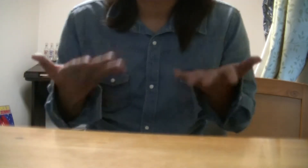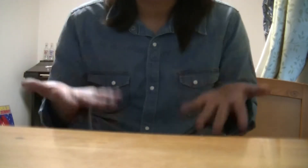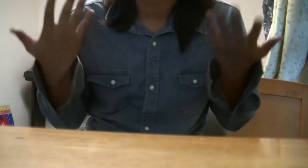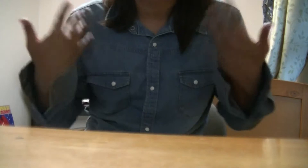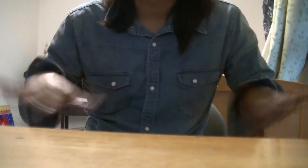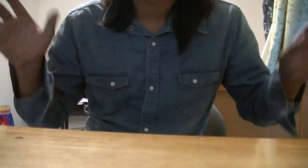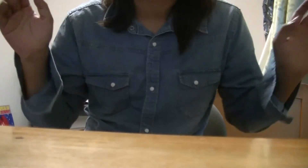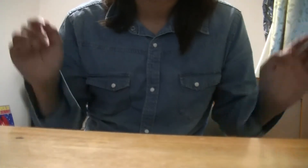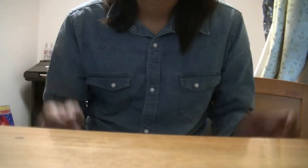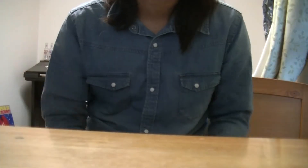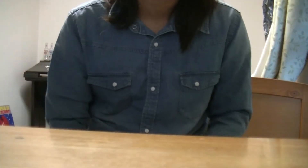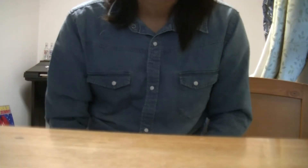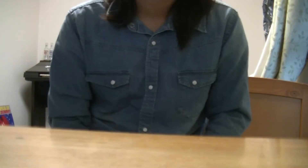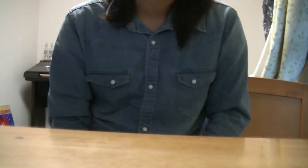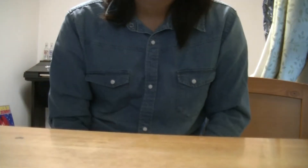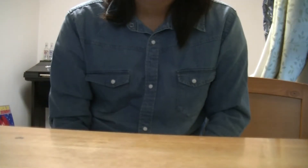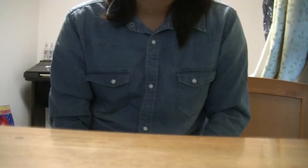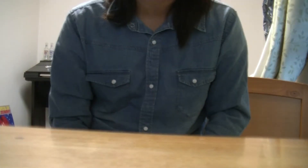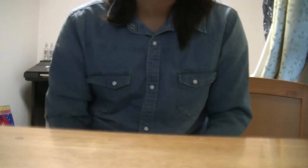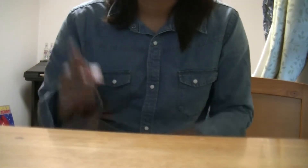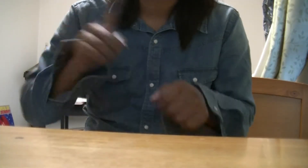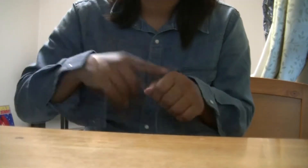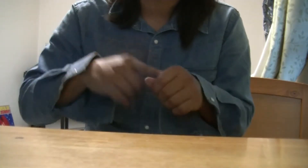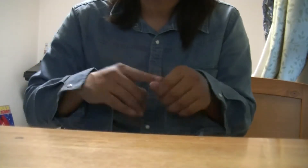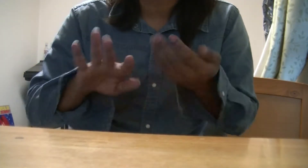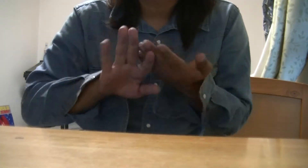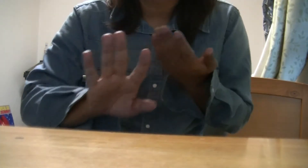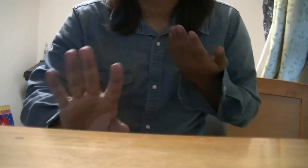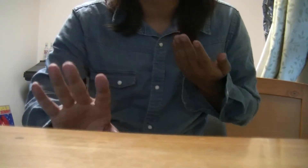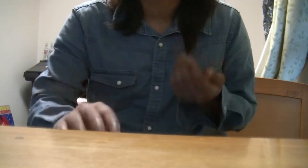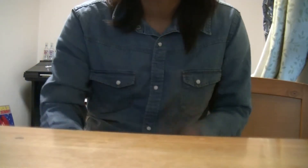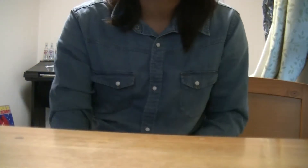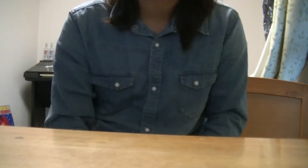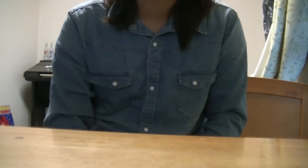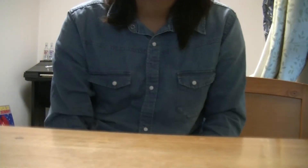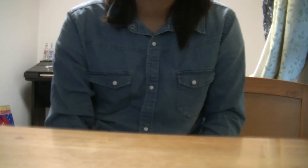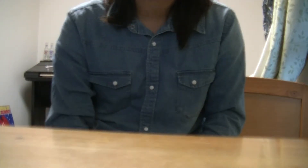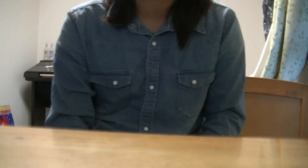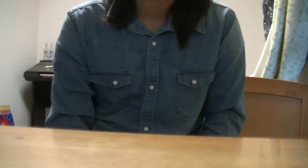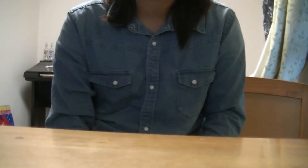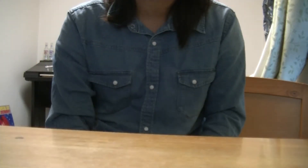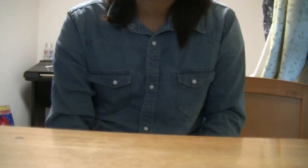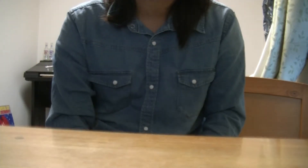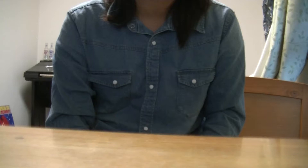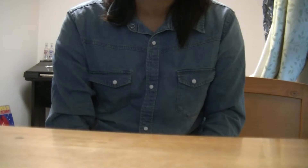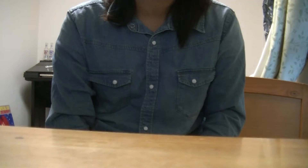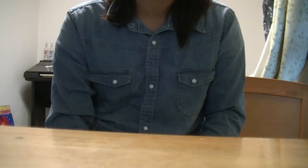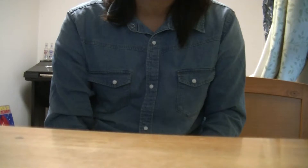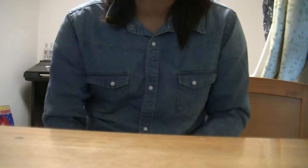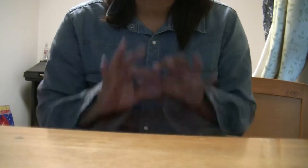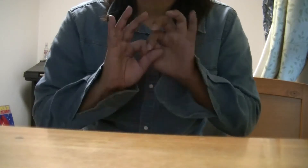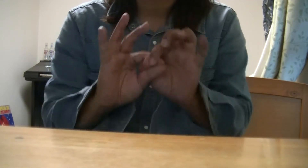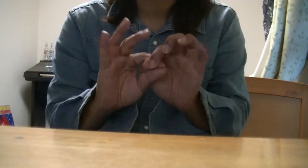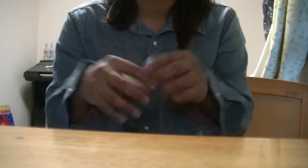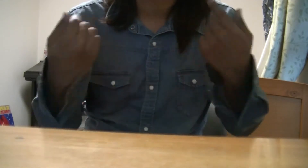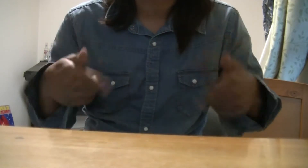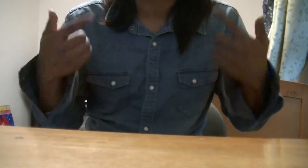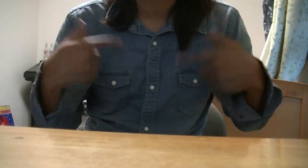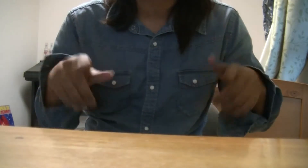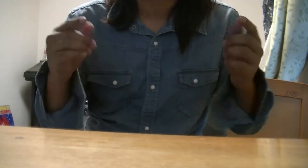だ。目的と離れるから。 だからいつもプラスカウン